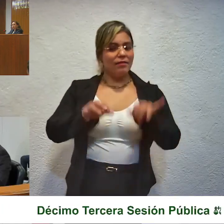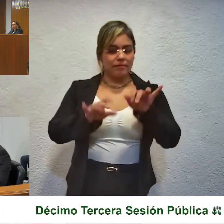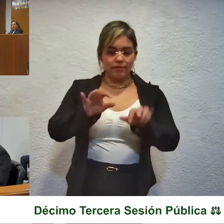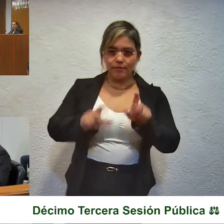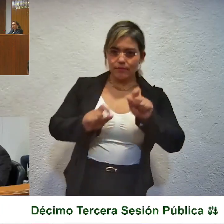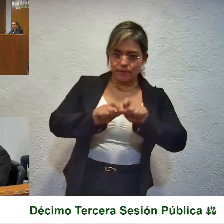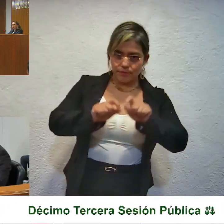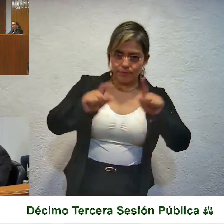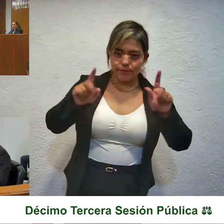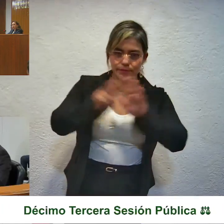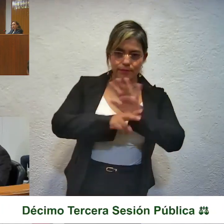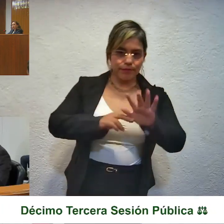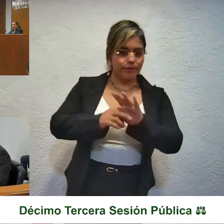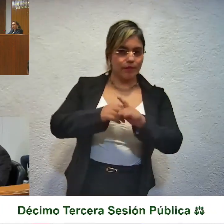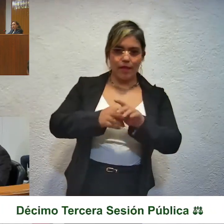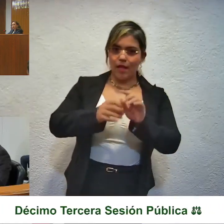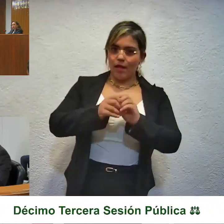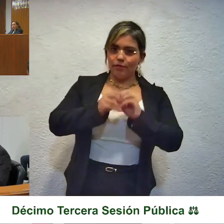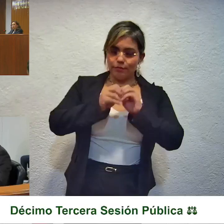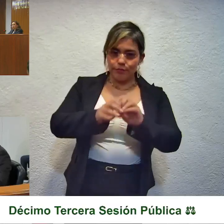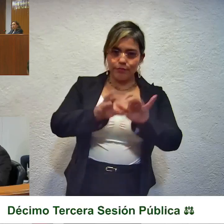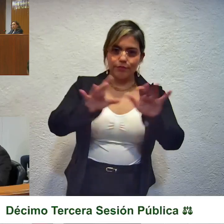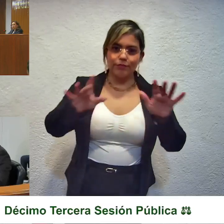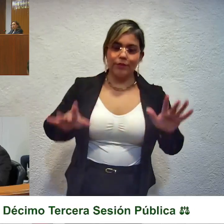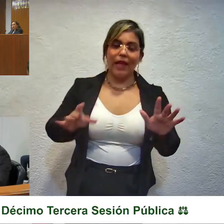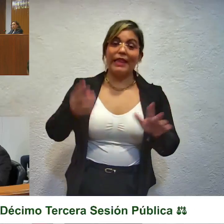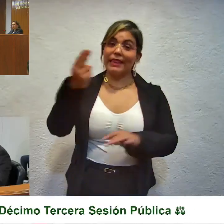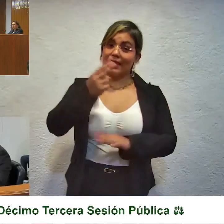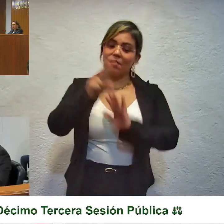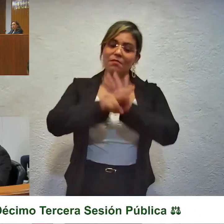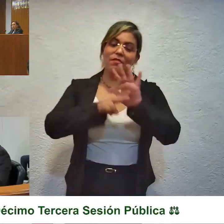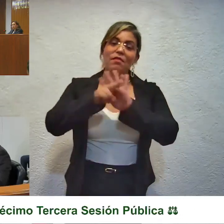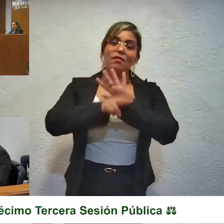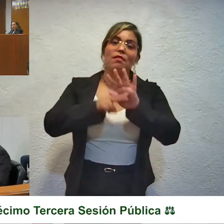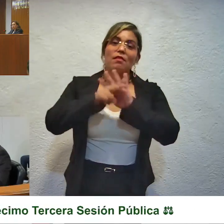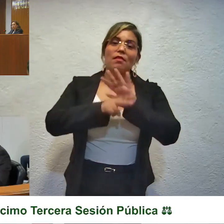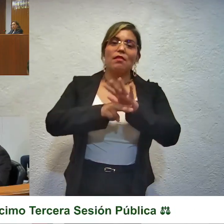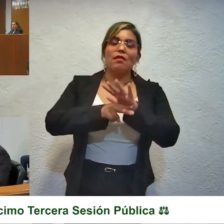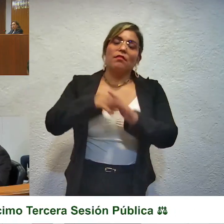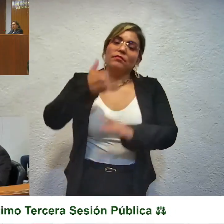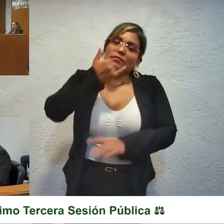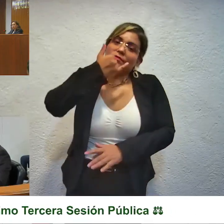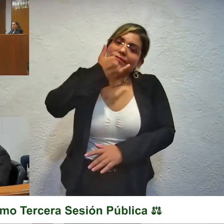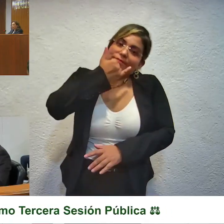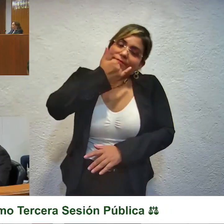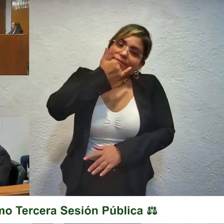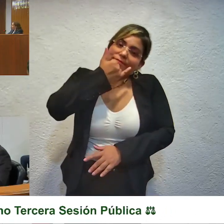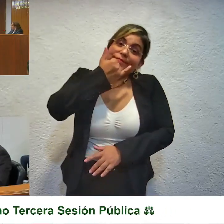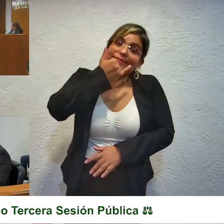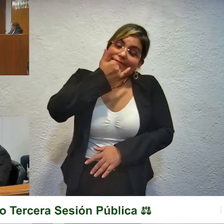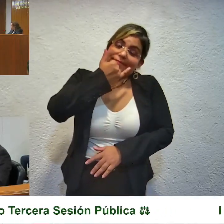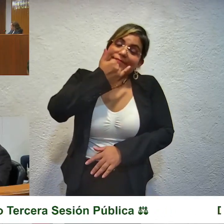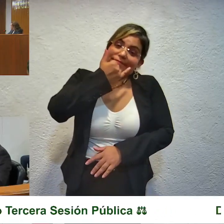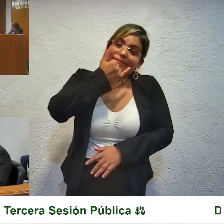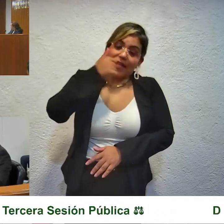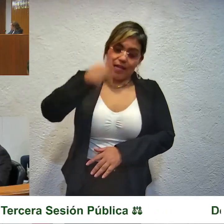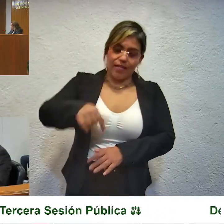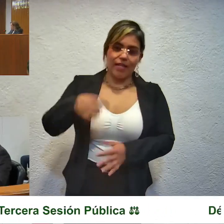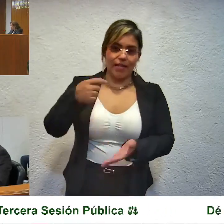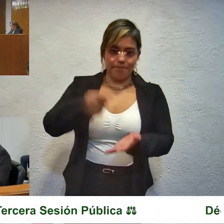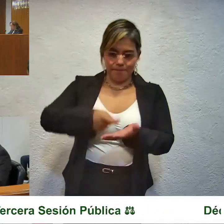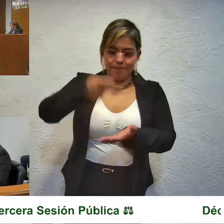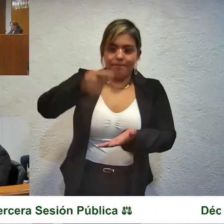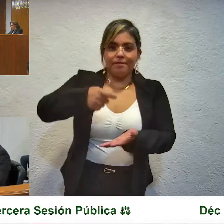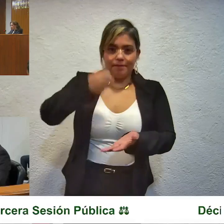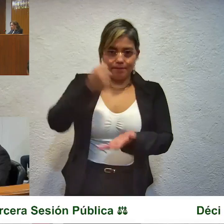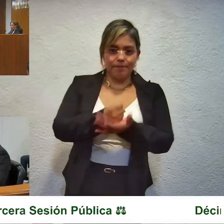el mismo perfil de Facebook donde se difundió el material denunciado una vez que la presente resolución quede firme. De igual